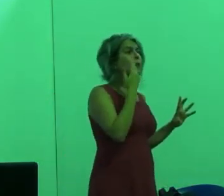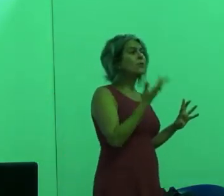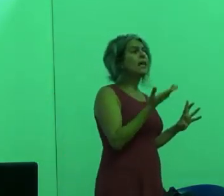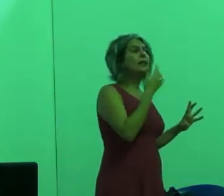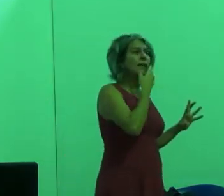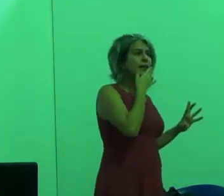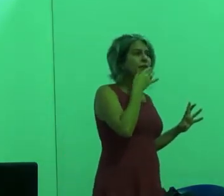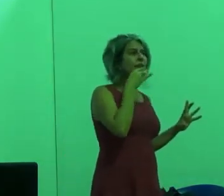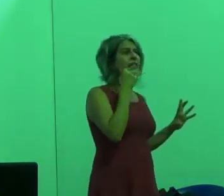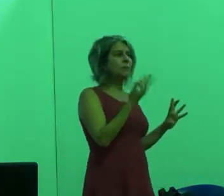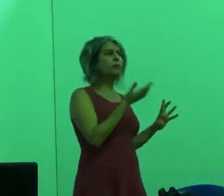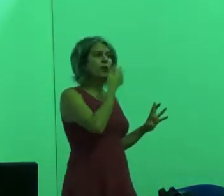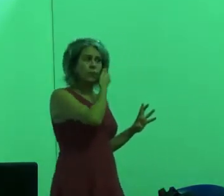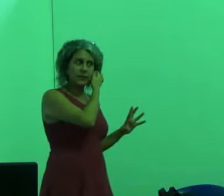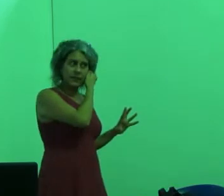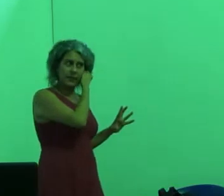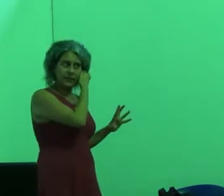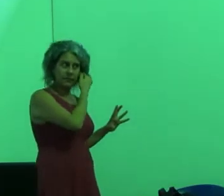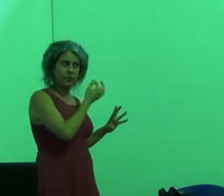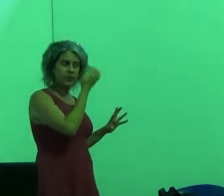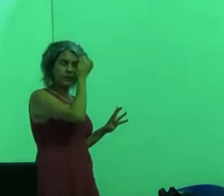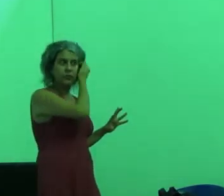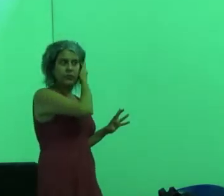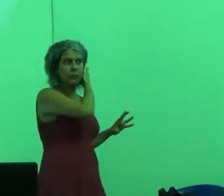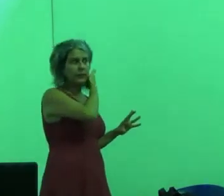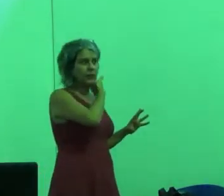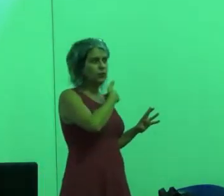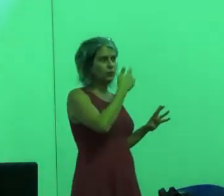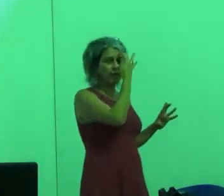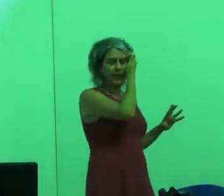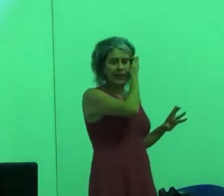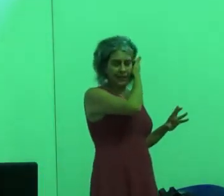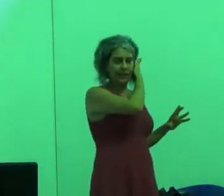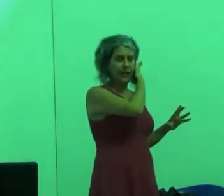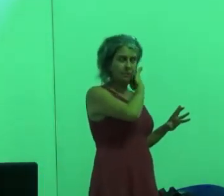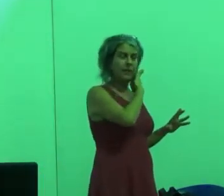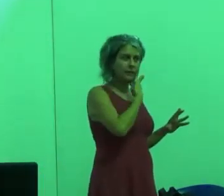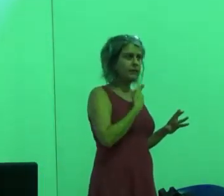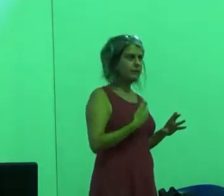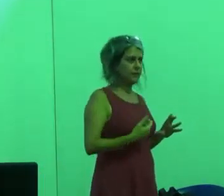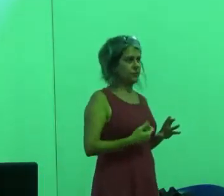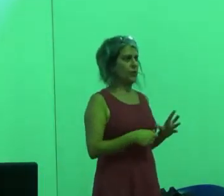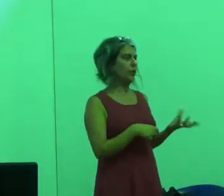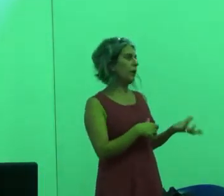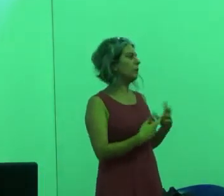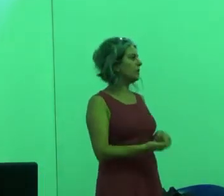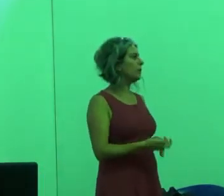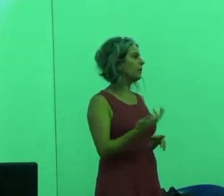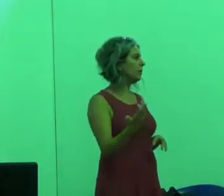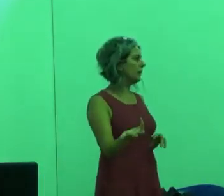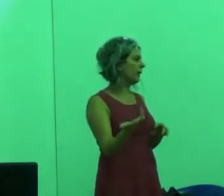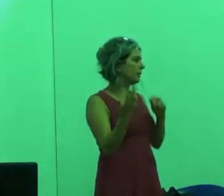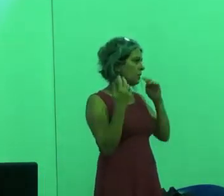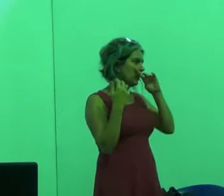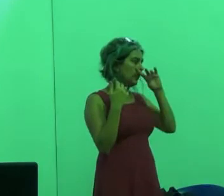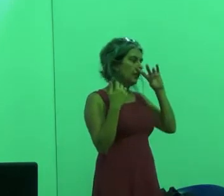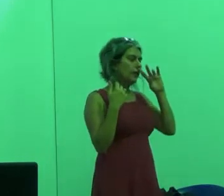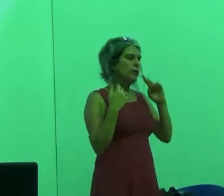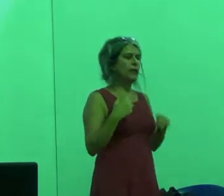COSAC na IFE respondeu uma pesquisa dizendo independente do que ela era. É bem interessante. Ela não era, por exemplo, independente